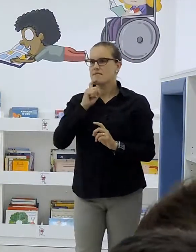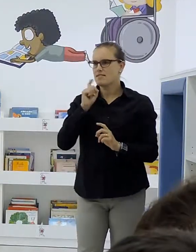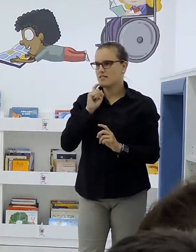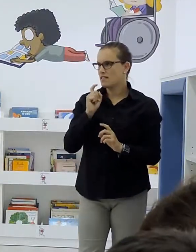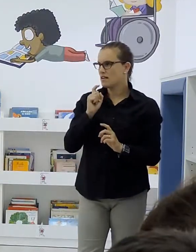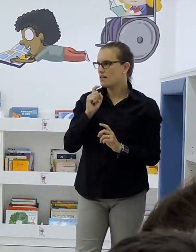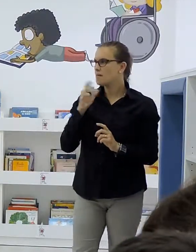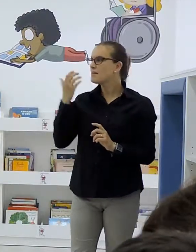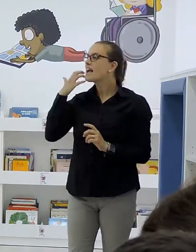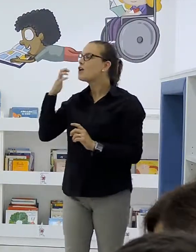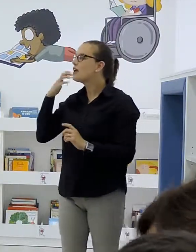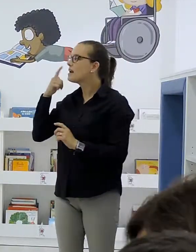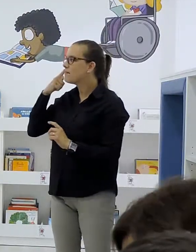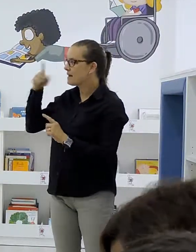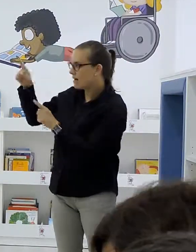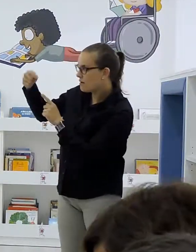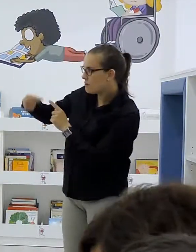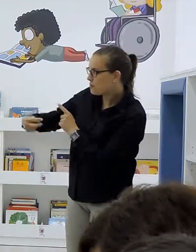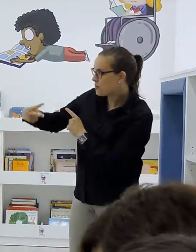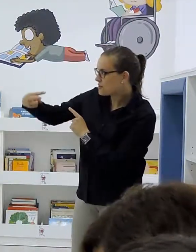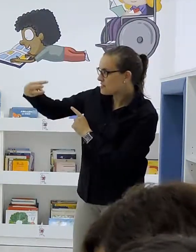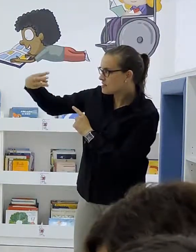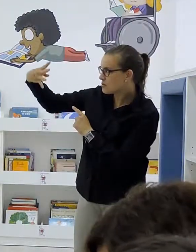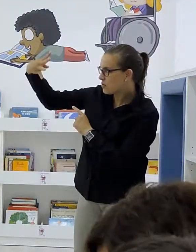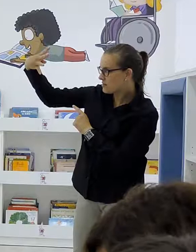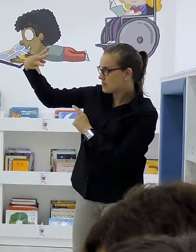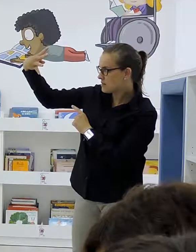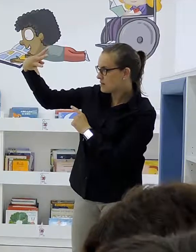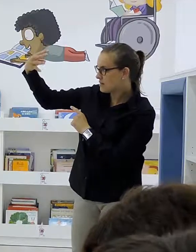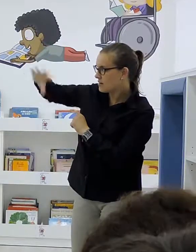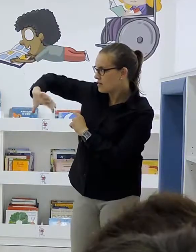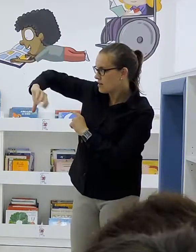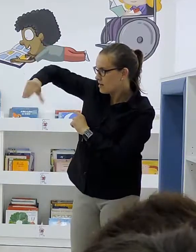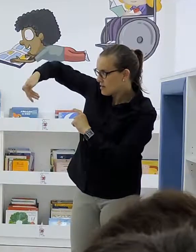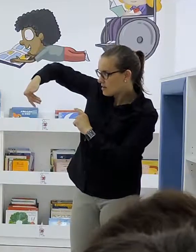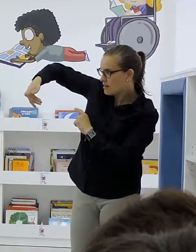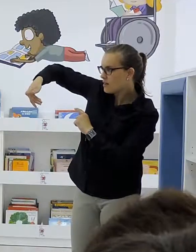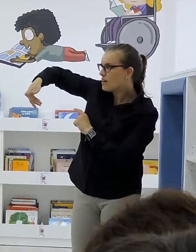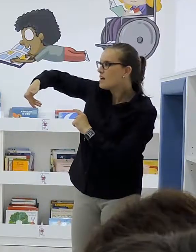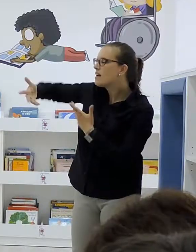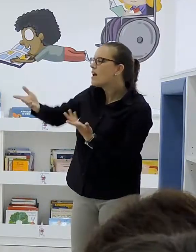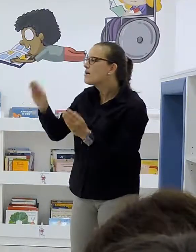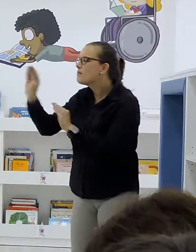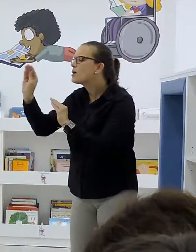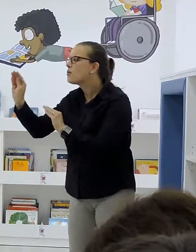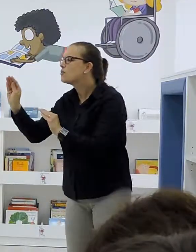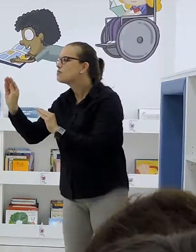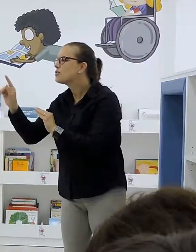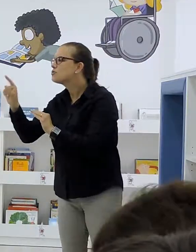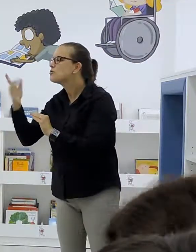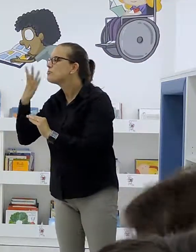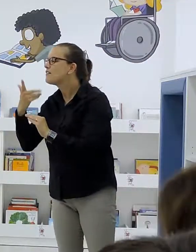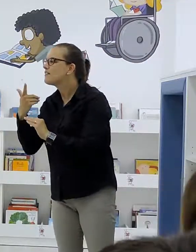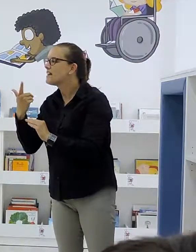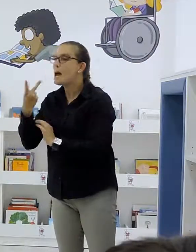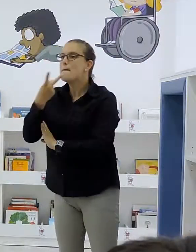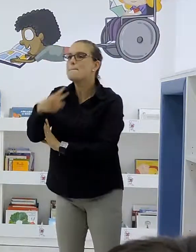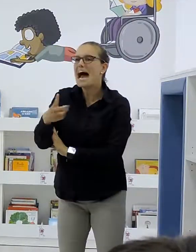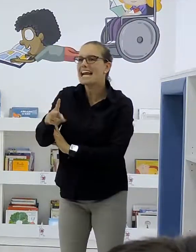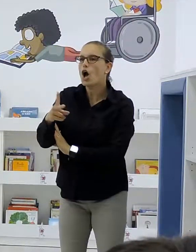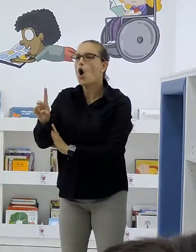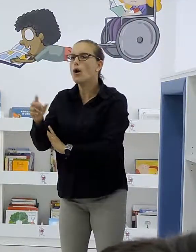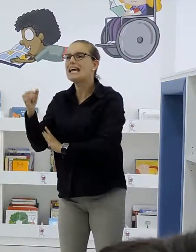Carolina, mira, aquí están el 1, el 2, el 3 y el 4. Yo los tapo y los tiro. Y ahora te pregunto, ¿qué prefieres? ¿Números pares o